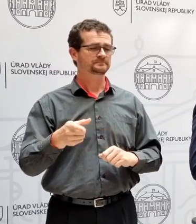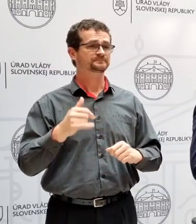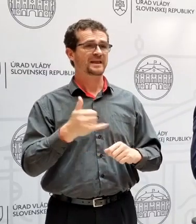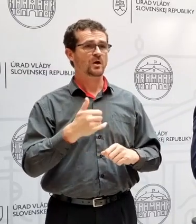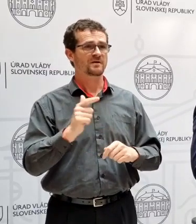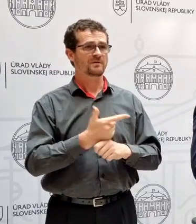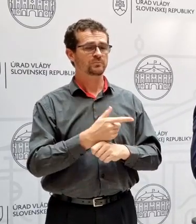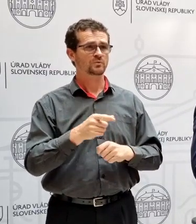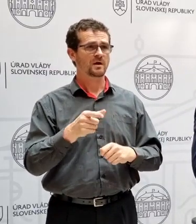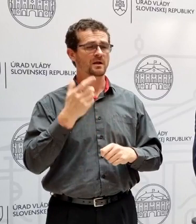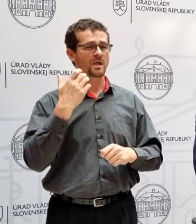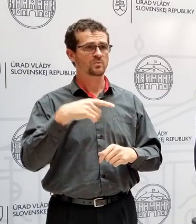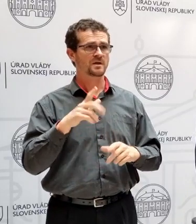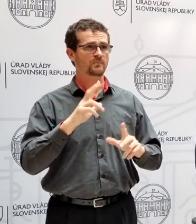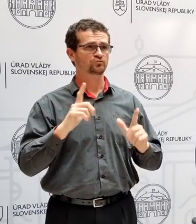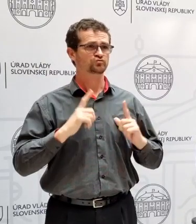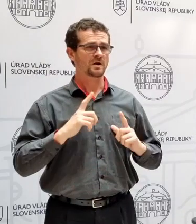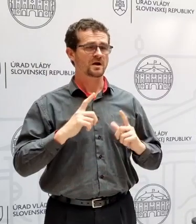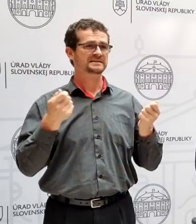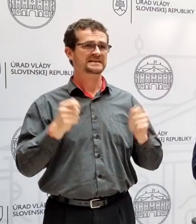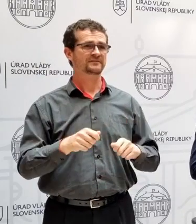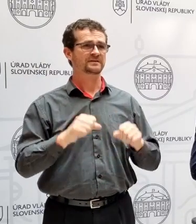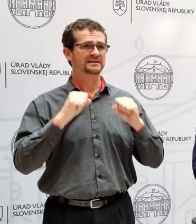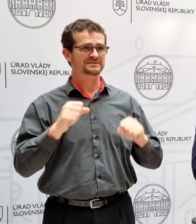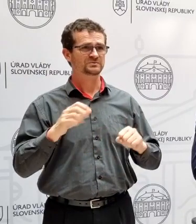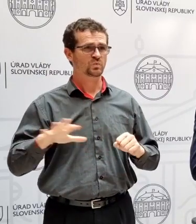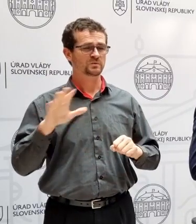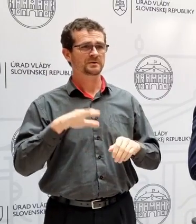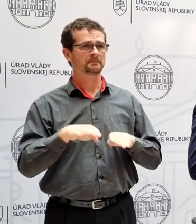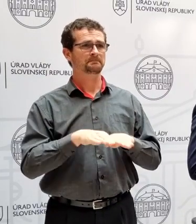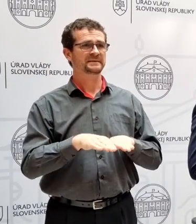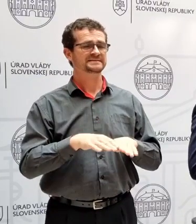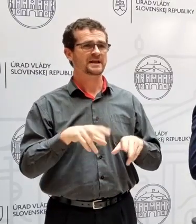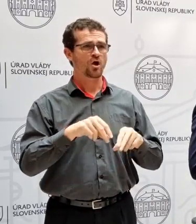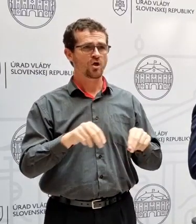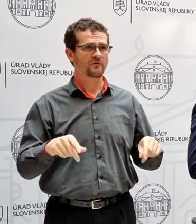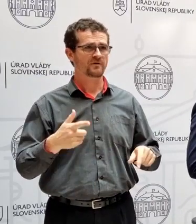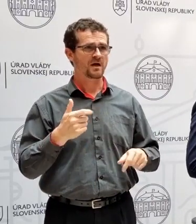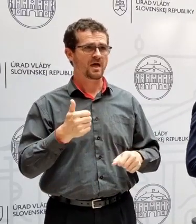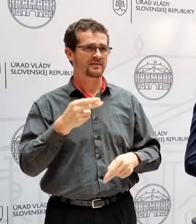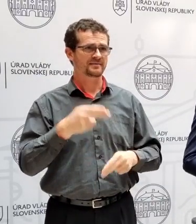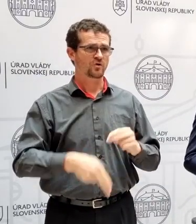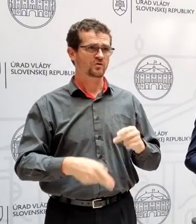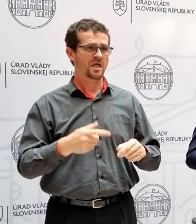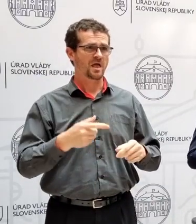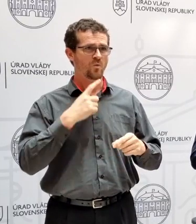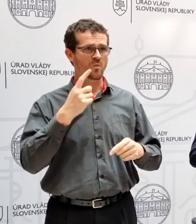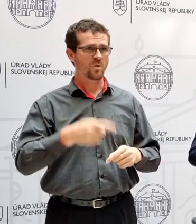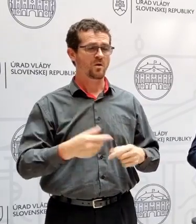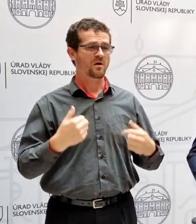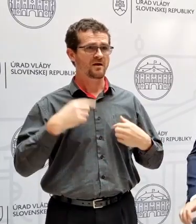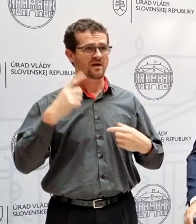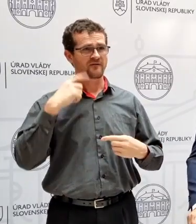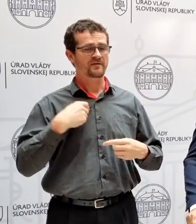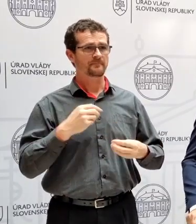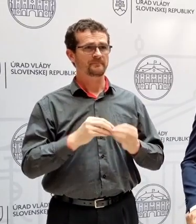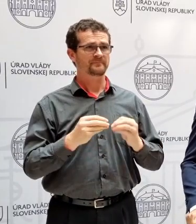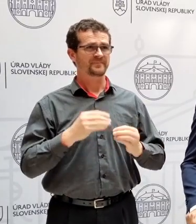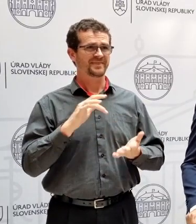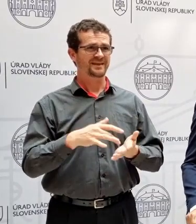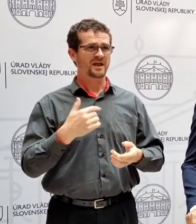januári, februári, že ľudia môžu čakať, že budú zatvorené súdy, lebo jednoducho pani ministerka Kolíková si to neodrobila. Zároveň ja viem pri veci, ktoré